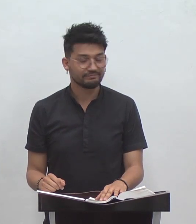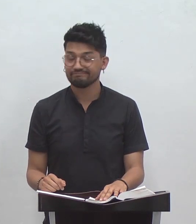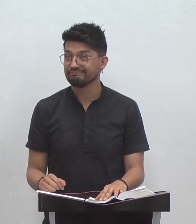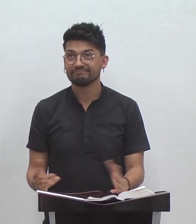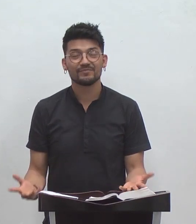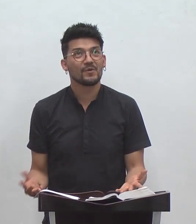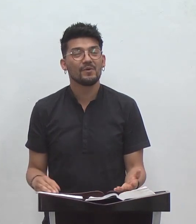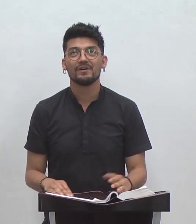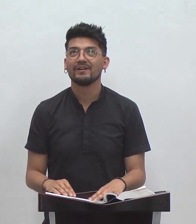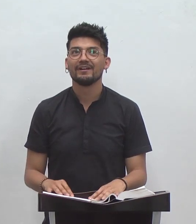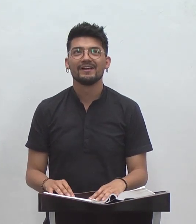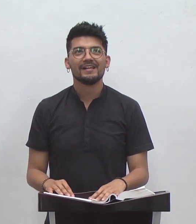Recíbale hoy.